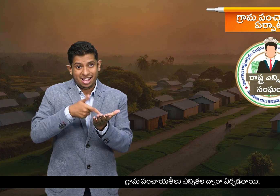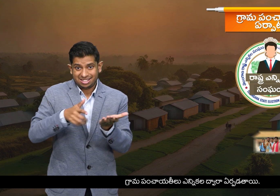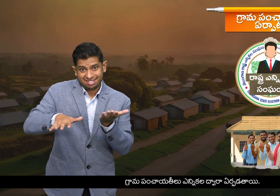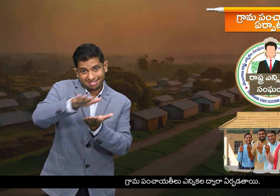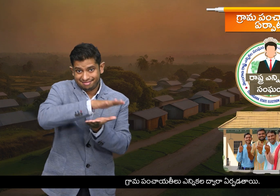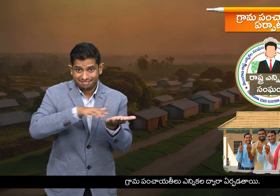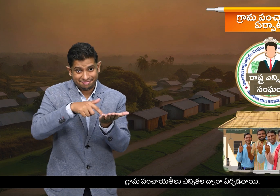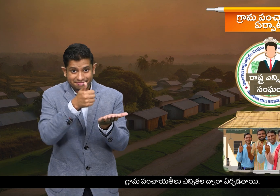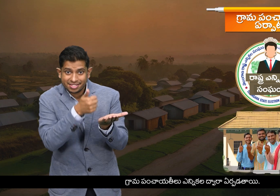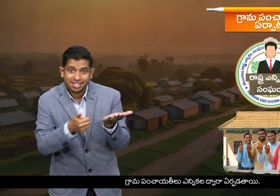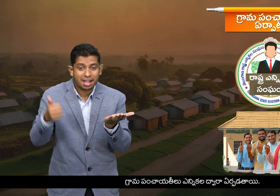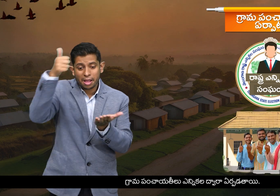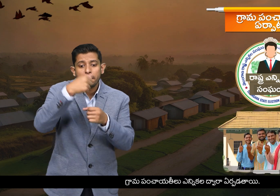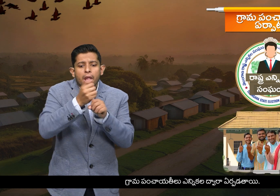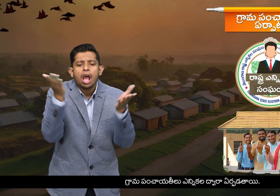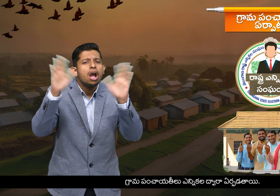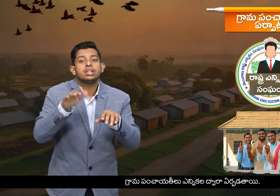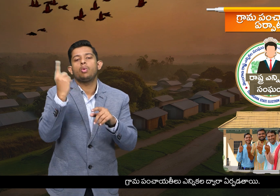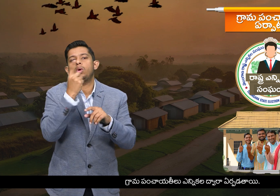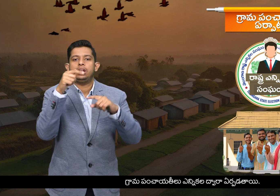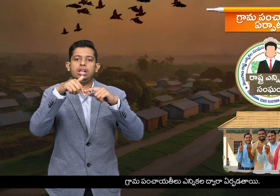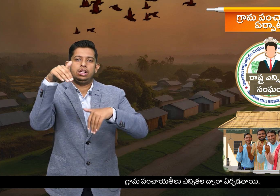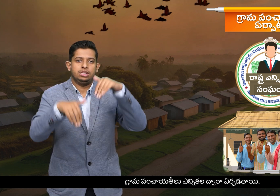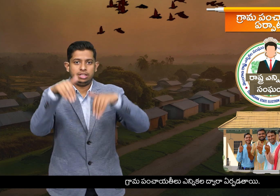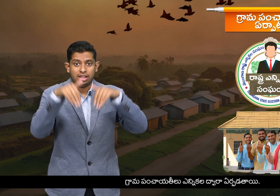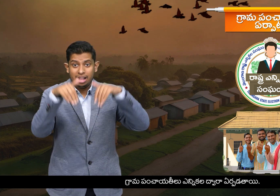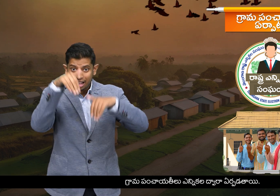గ్రామ పంచాయతీలు ఎన్నికల ద్వారా ఏర్పడతాయి.